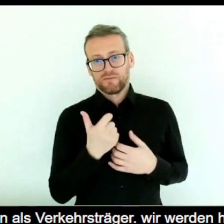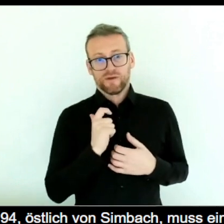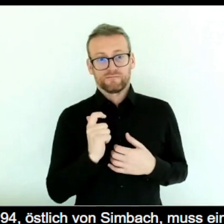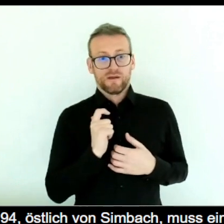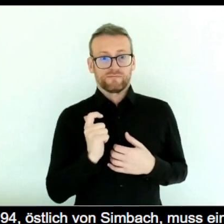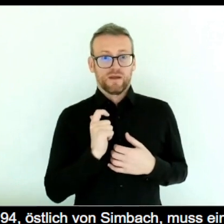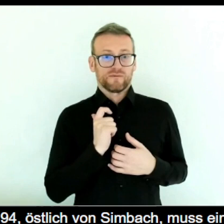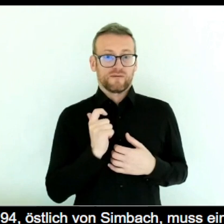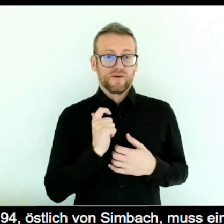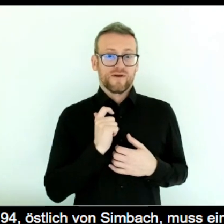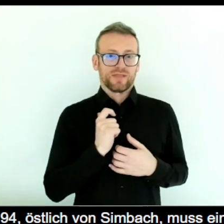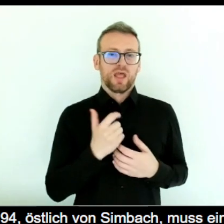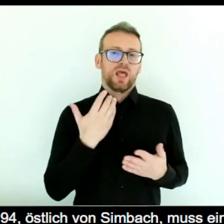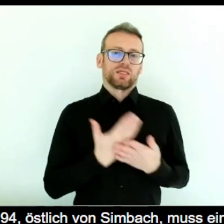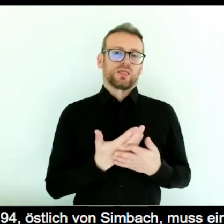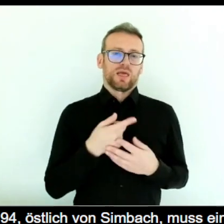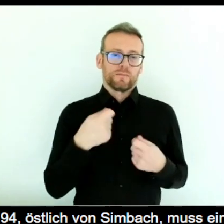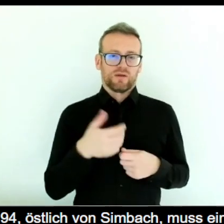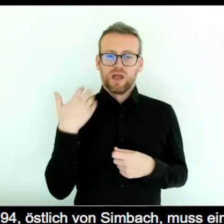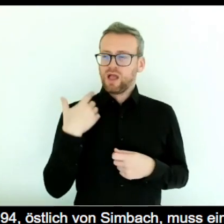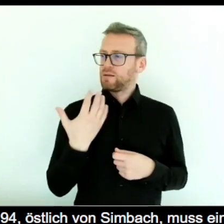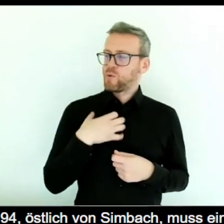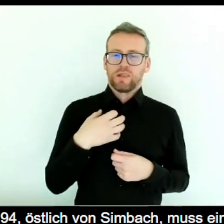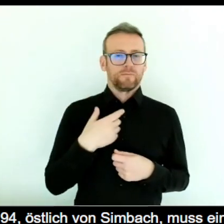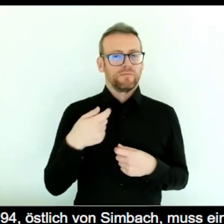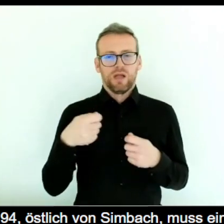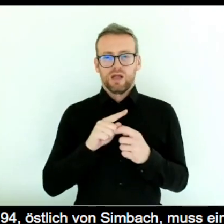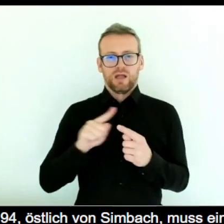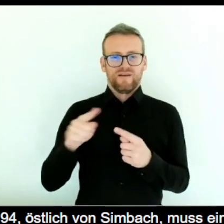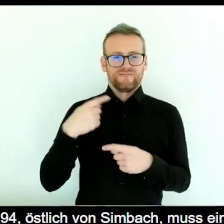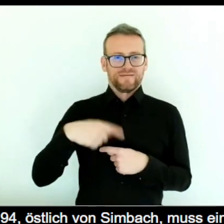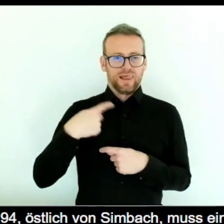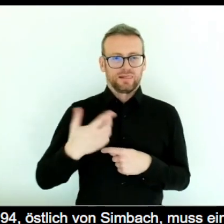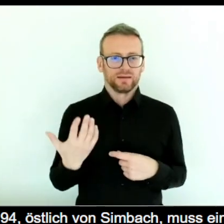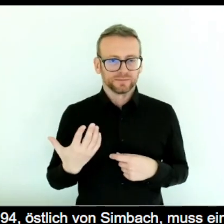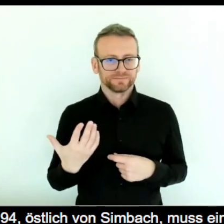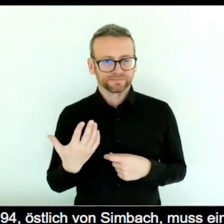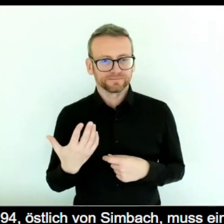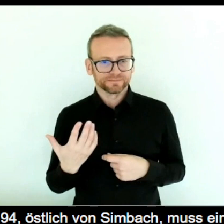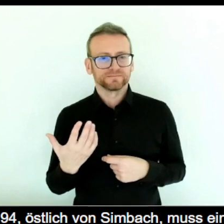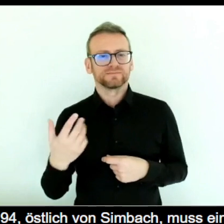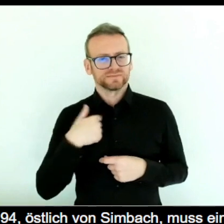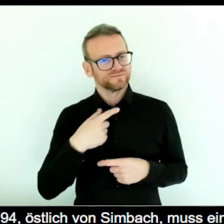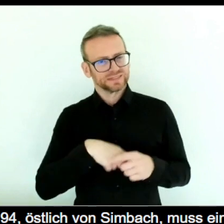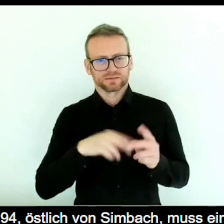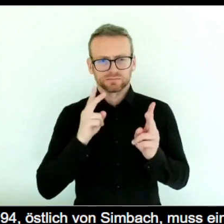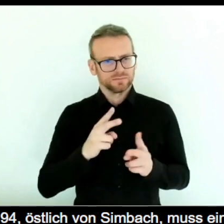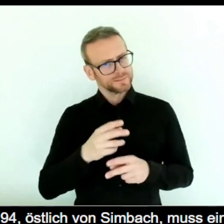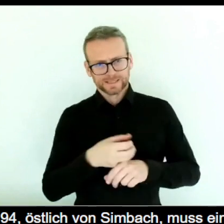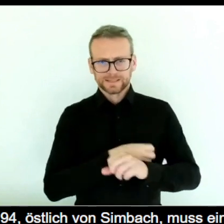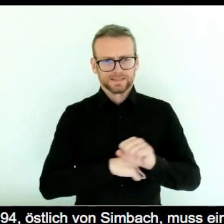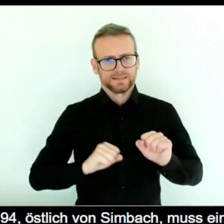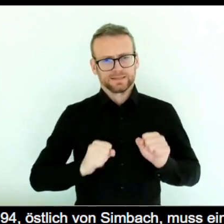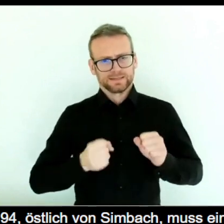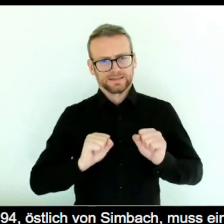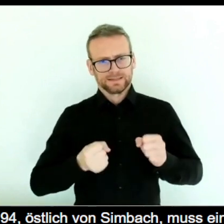Grenze Salzburg. Die A99 der Autobahn rund München Ost. Und die A6 westlich von Nürnberg. Und wie gesagt,